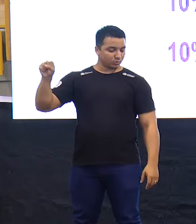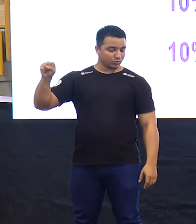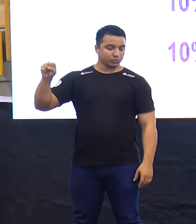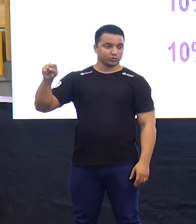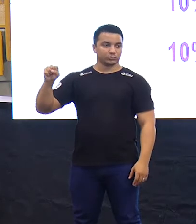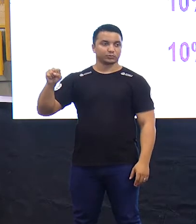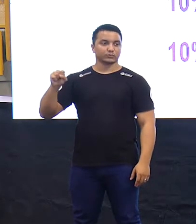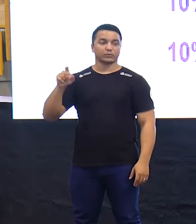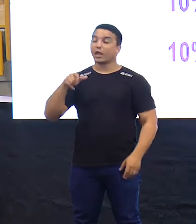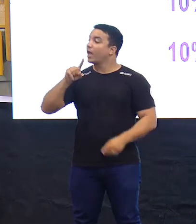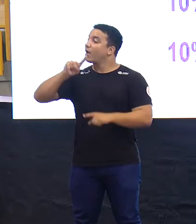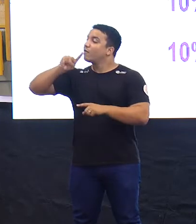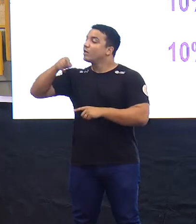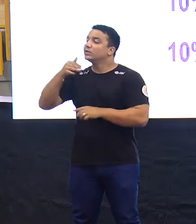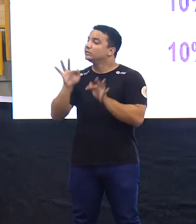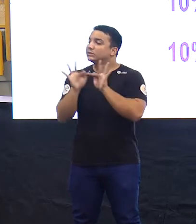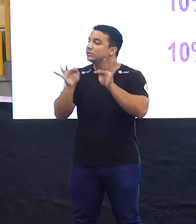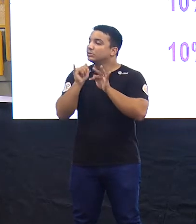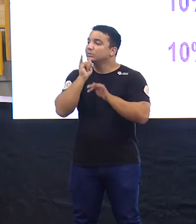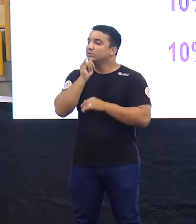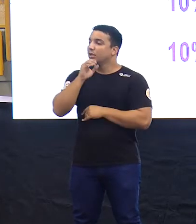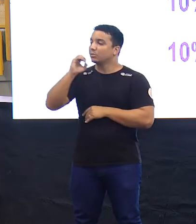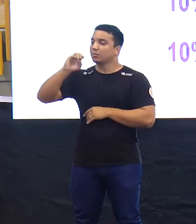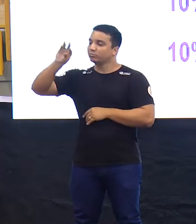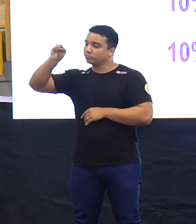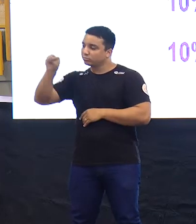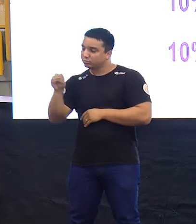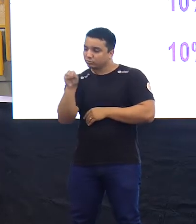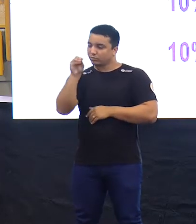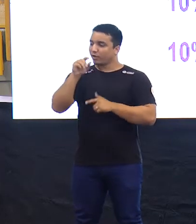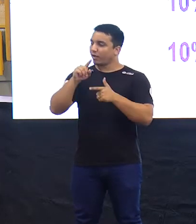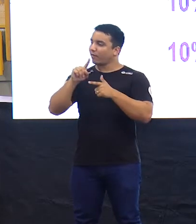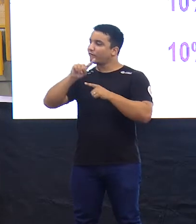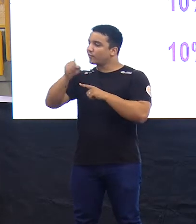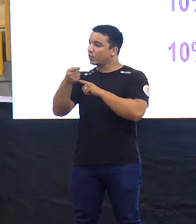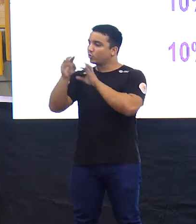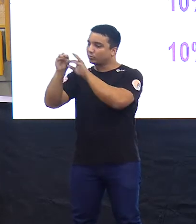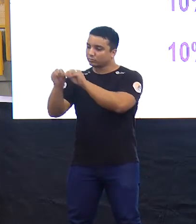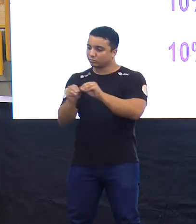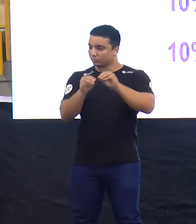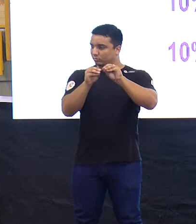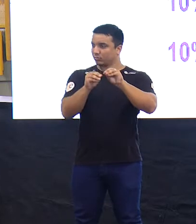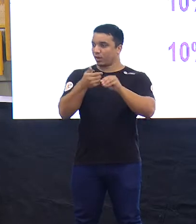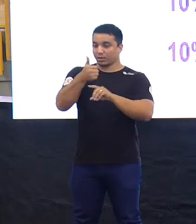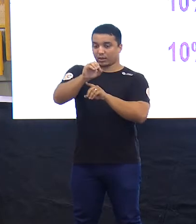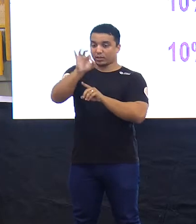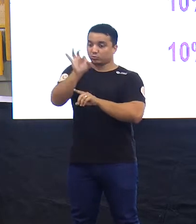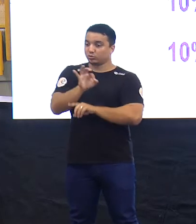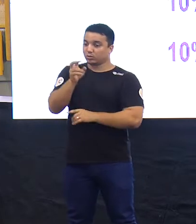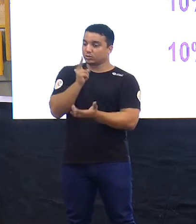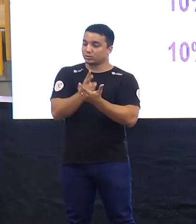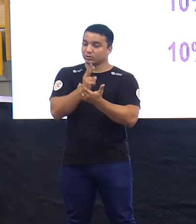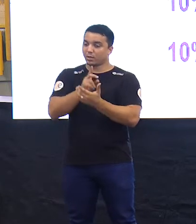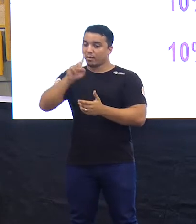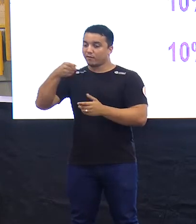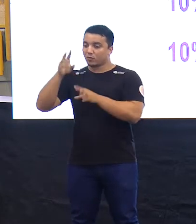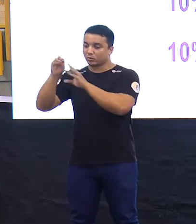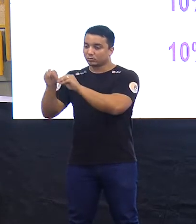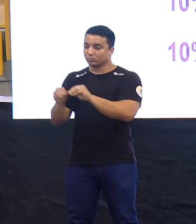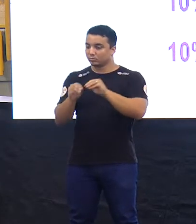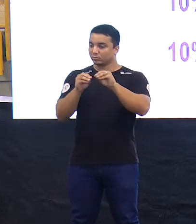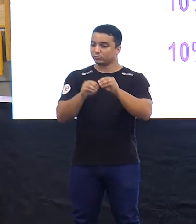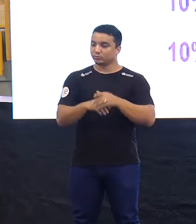2,38. É só a vírgula andar uma casinha. Então 10% é só a vírgula andar